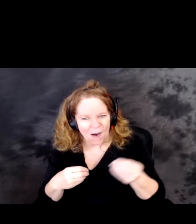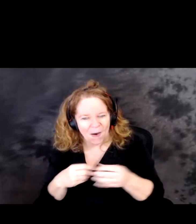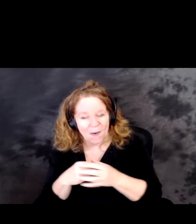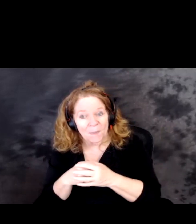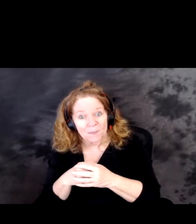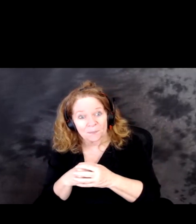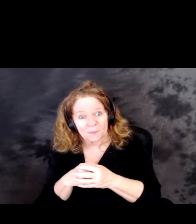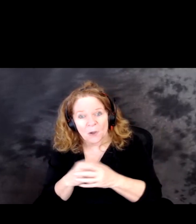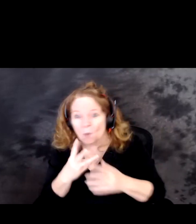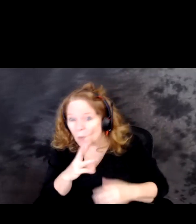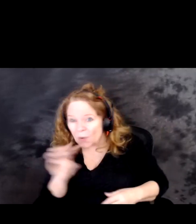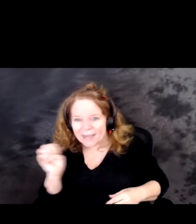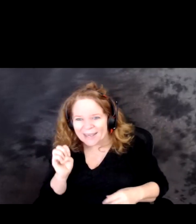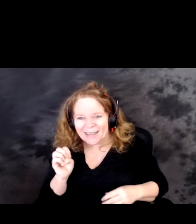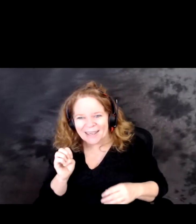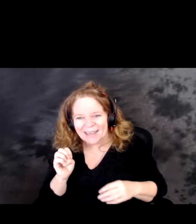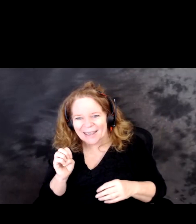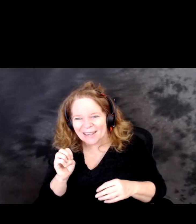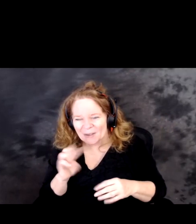Vamos.